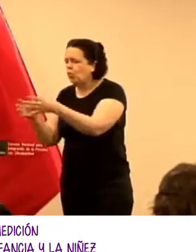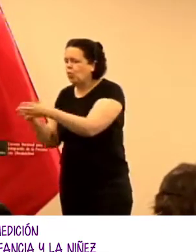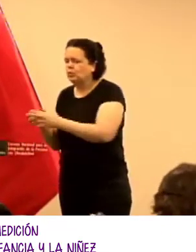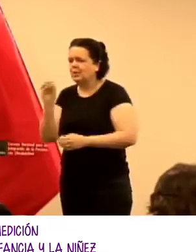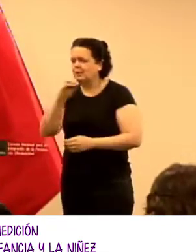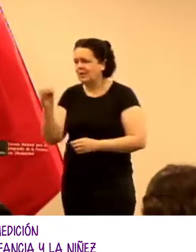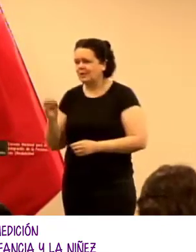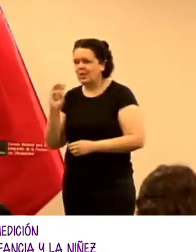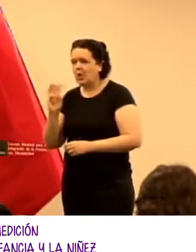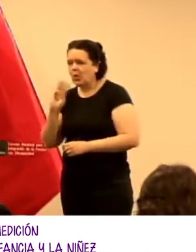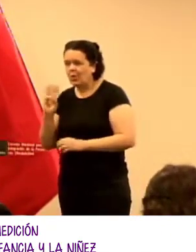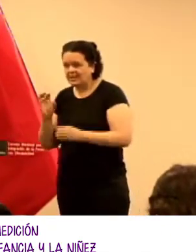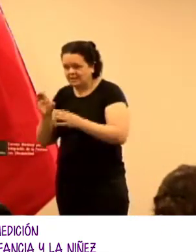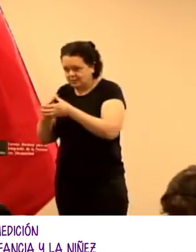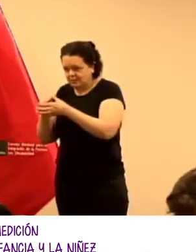grupo de Washington.